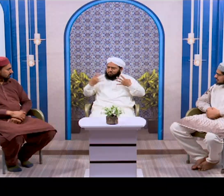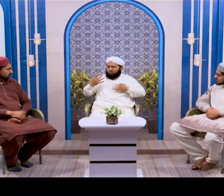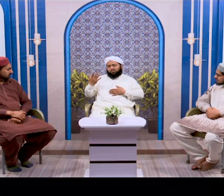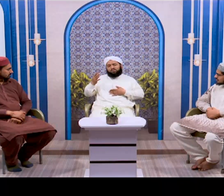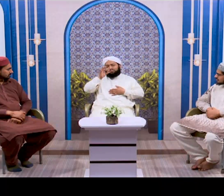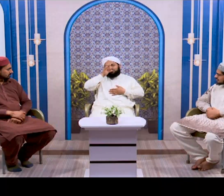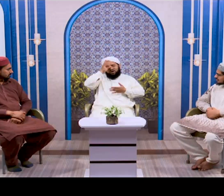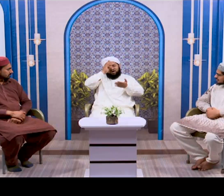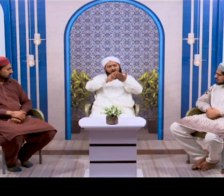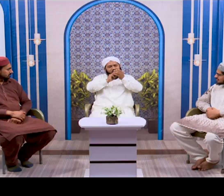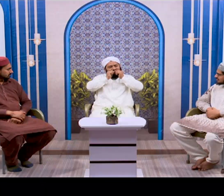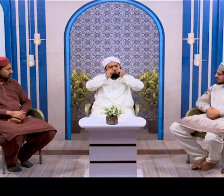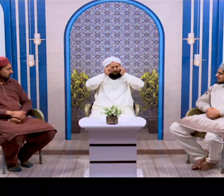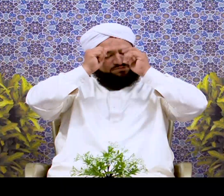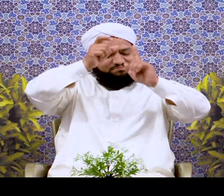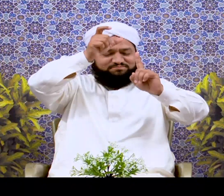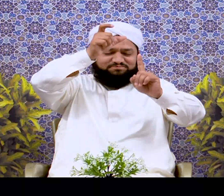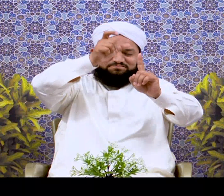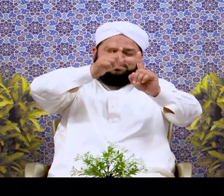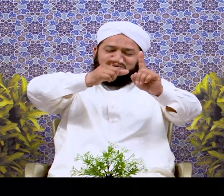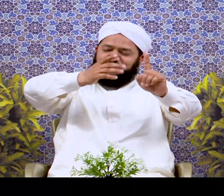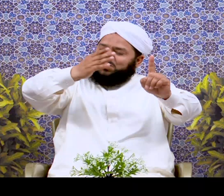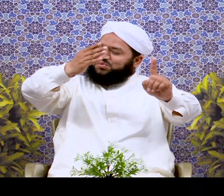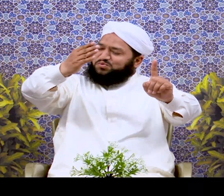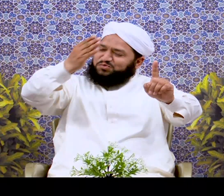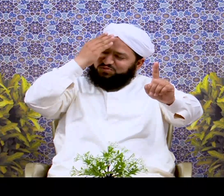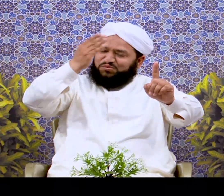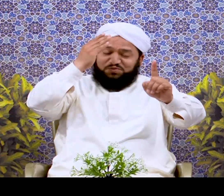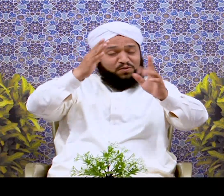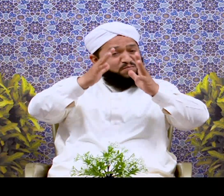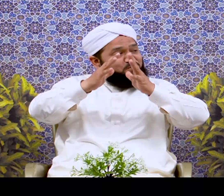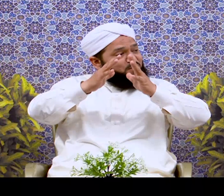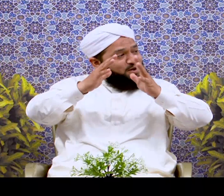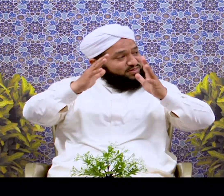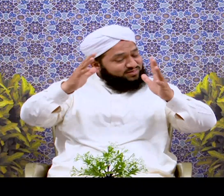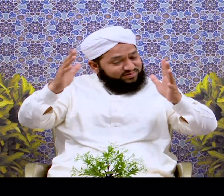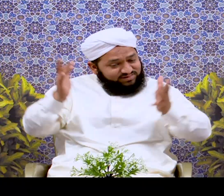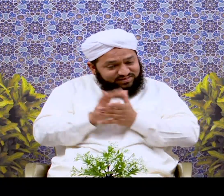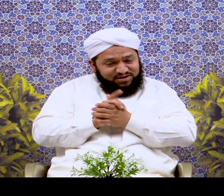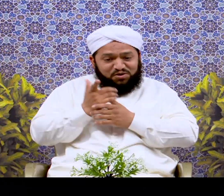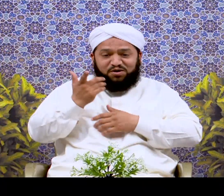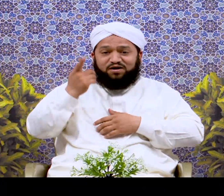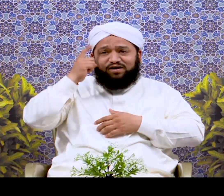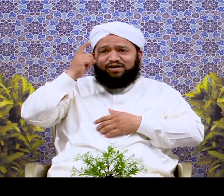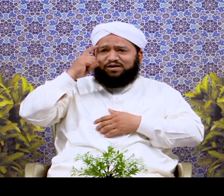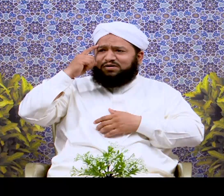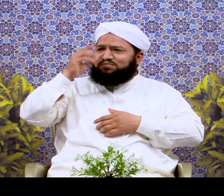مولا محمد مصطفیٰ صلی اللہ علیہ وآلہ وصحبہ وسلم کی۔ آسمان نبوت کے وہ چمکتے